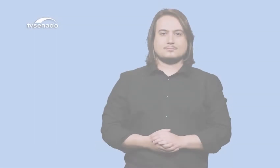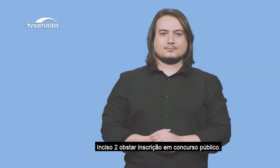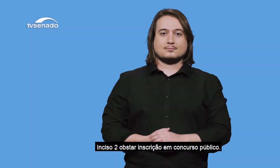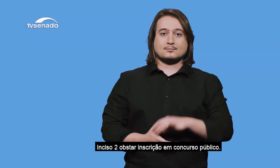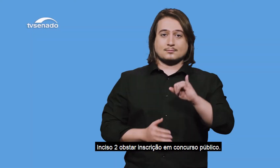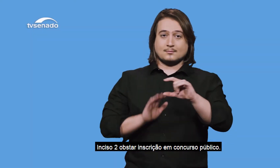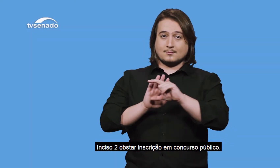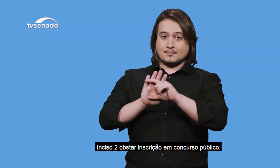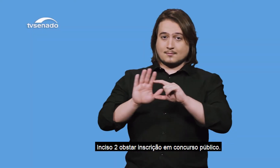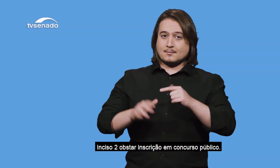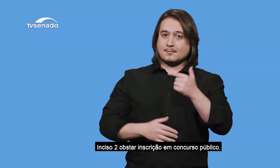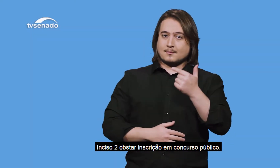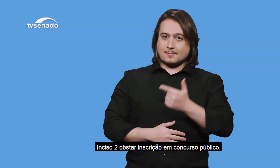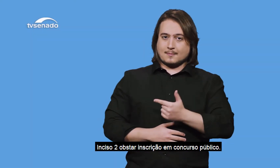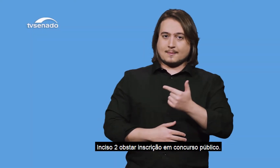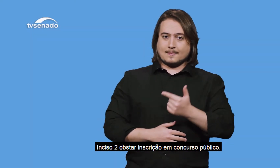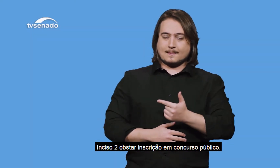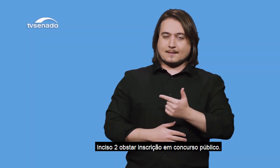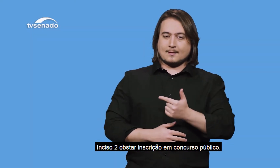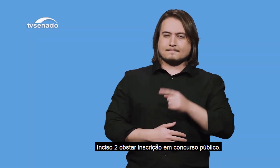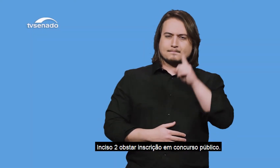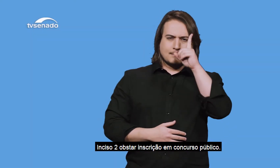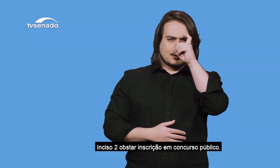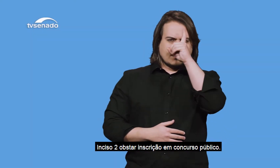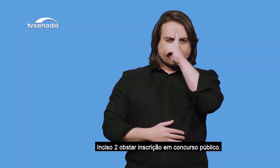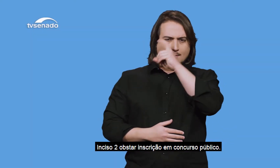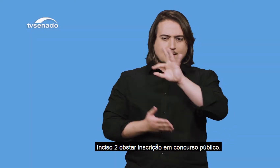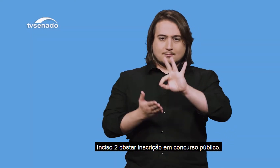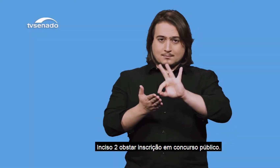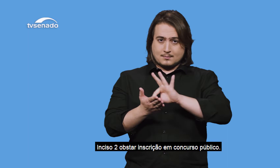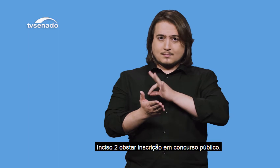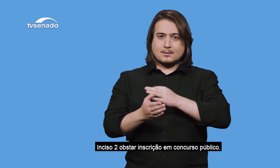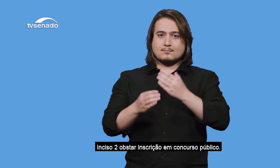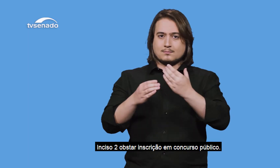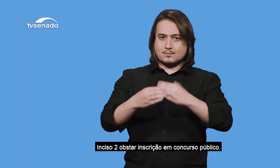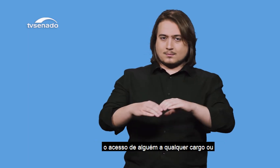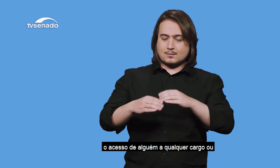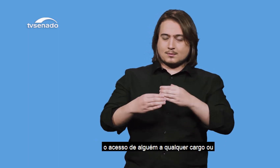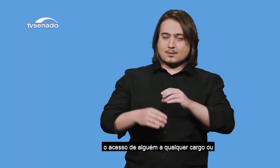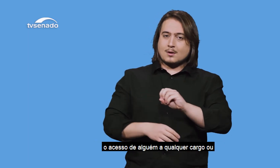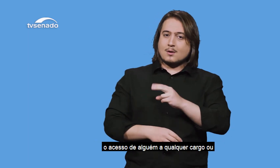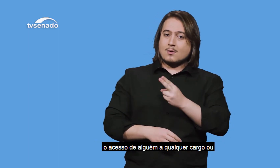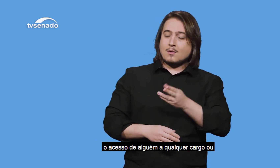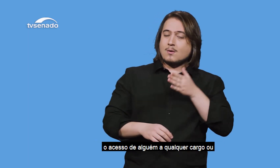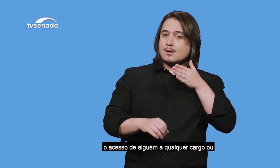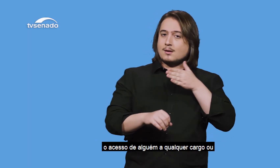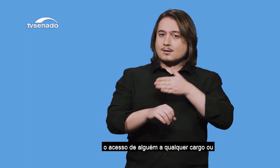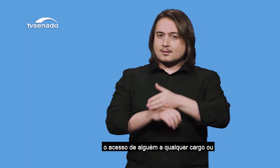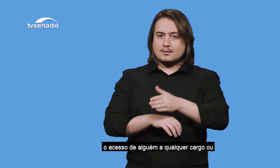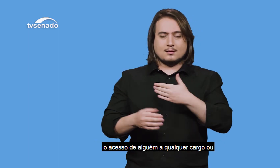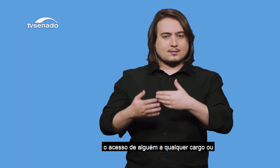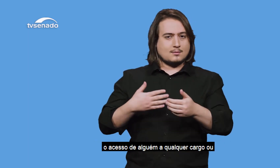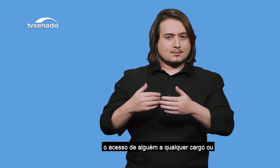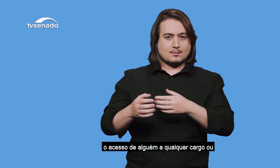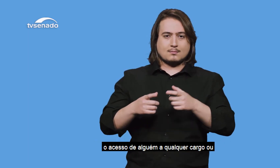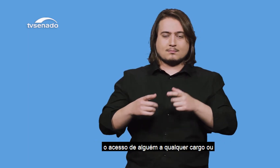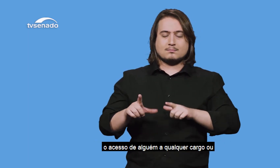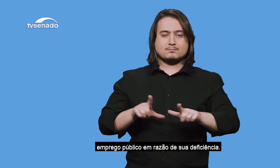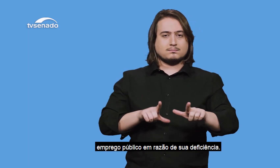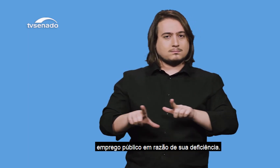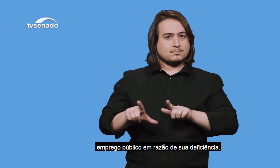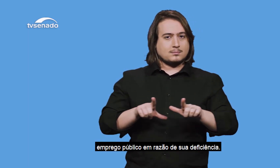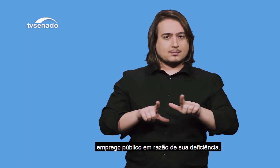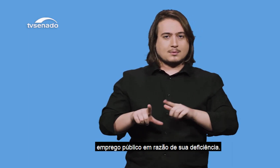o inciso 2 obstar inscrição em concurso público o acesso de alguém a qualquer cargo ou emprego